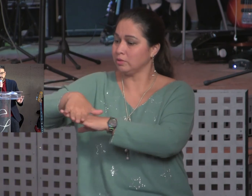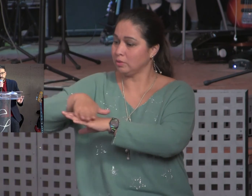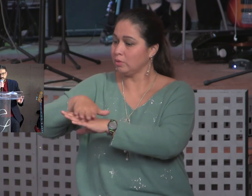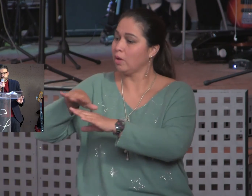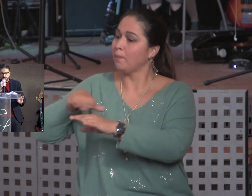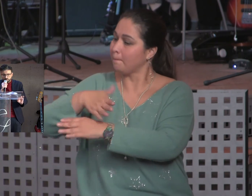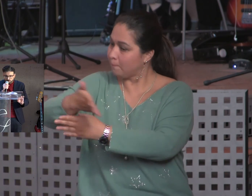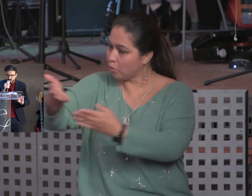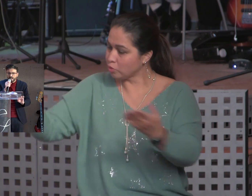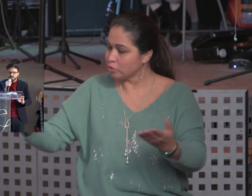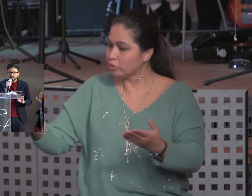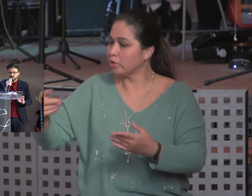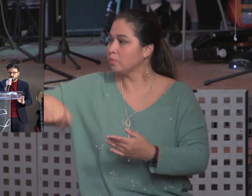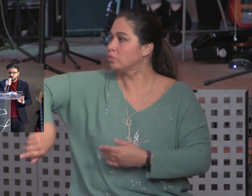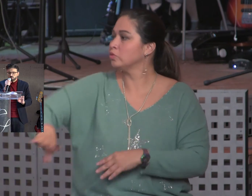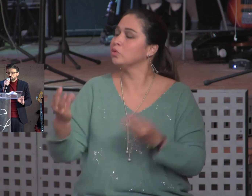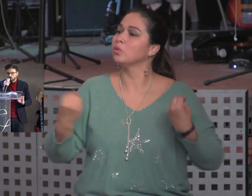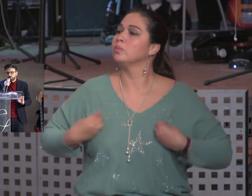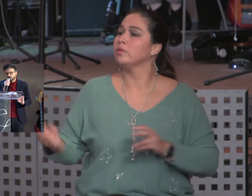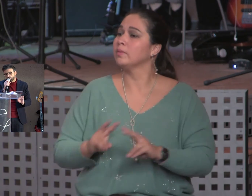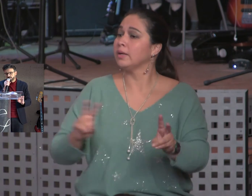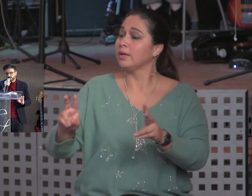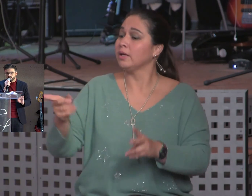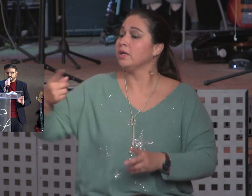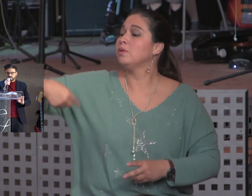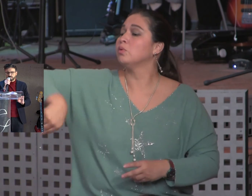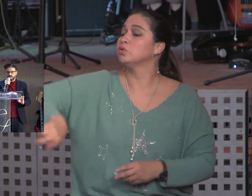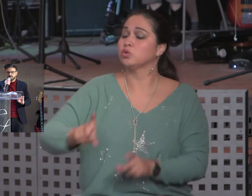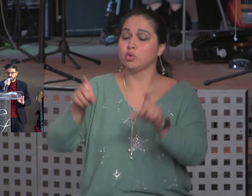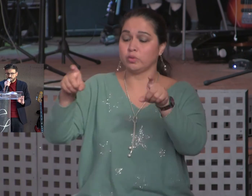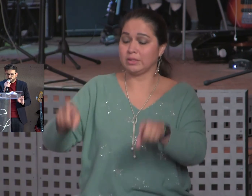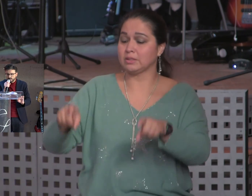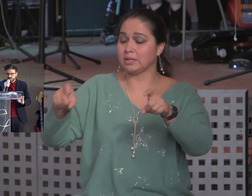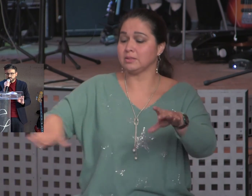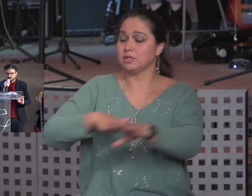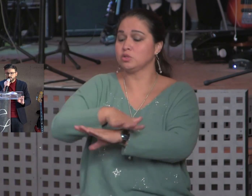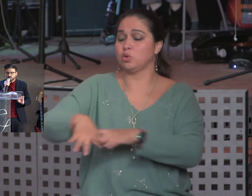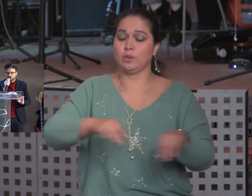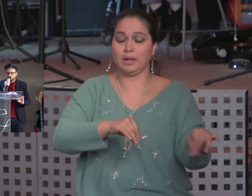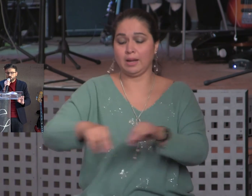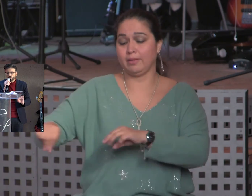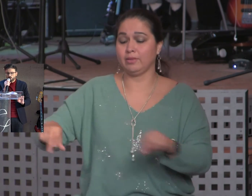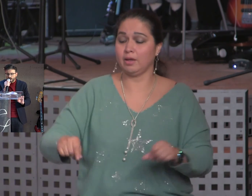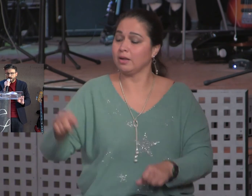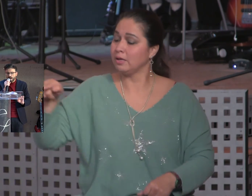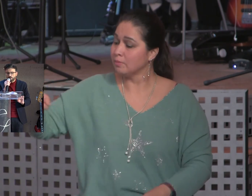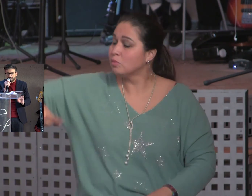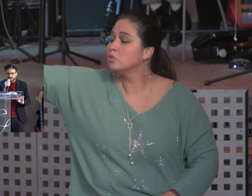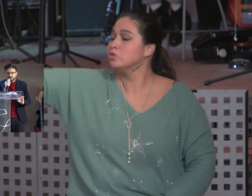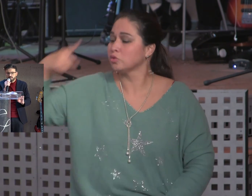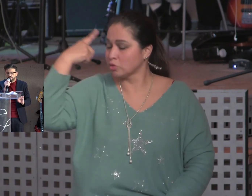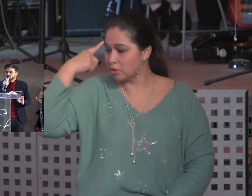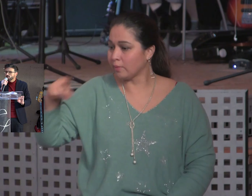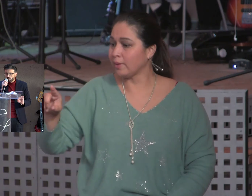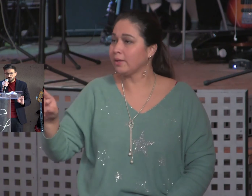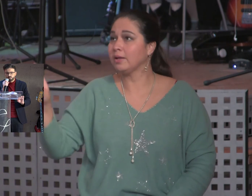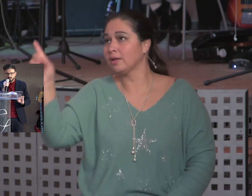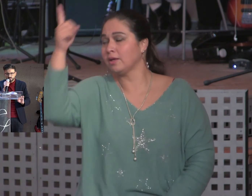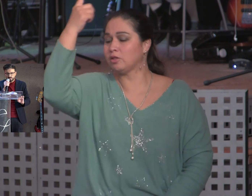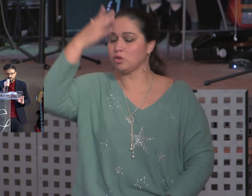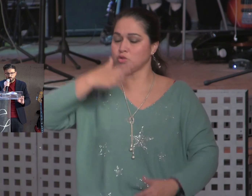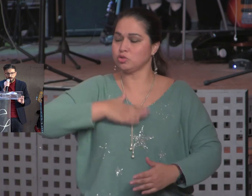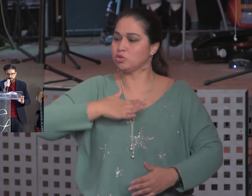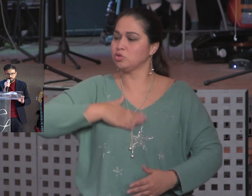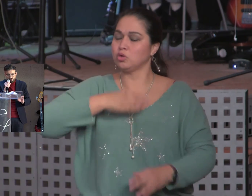os haré reposar sobre vuestra tierra, y sabréis que yo Jehová hablé y lo